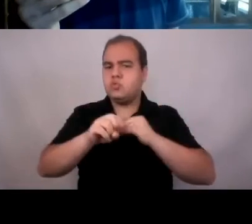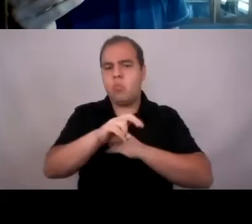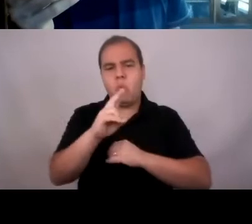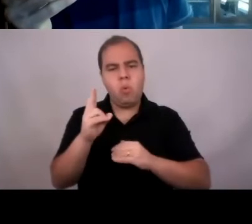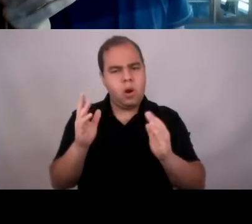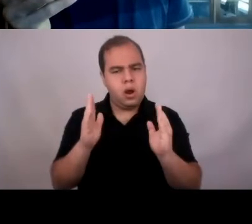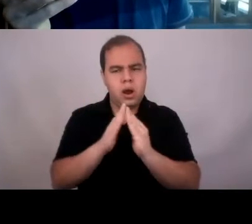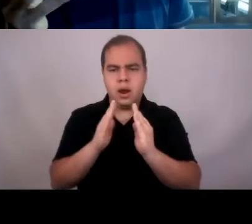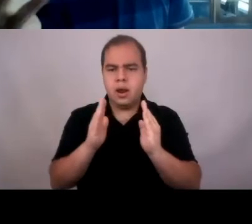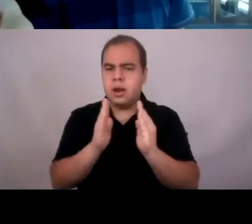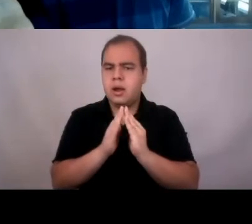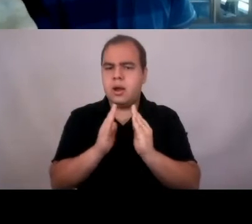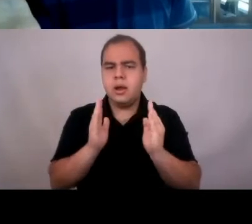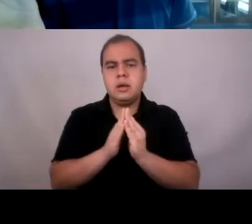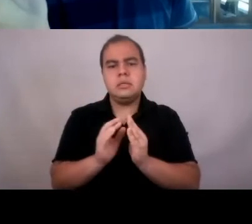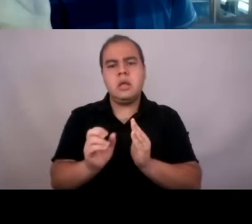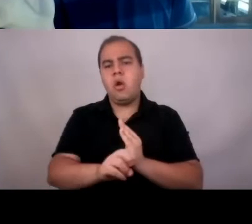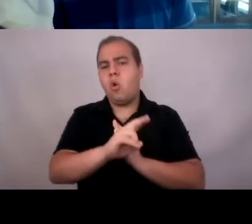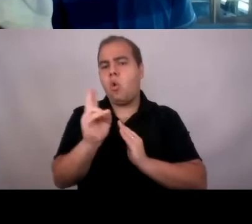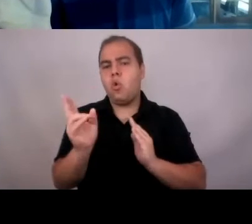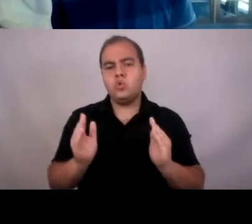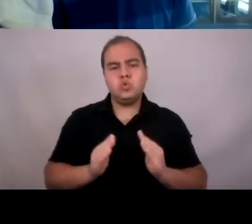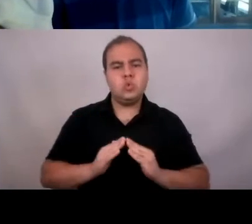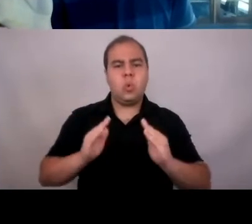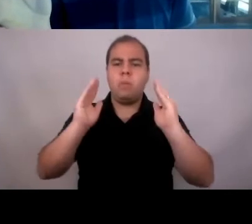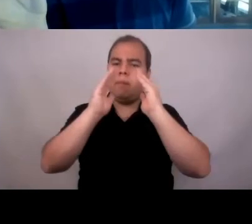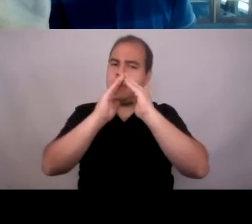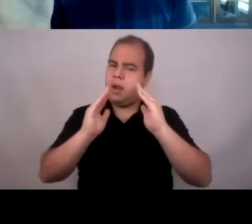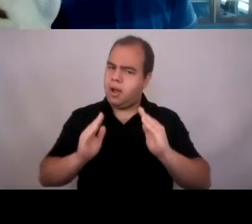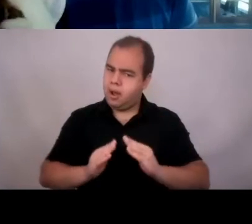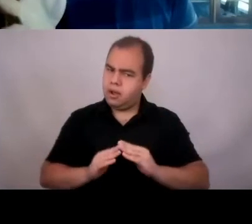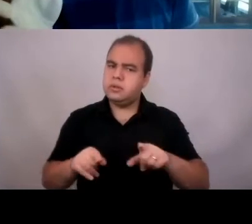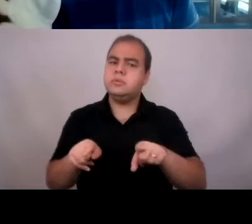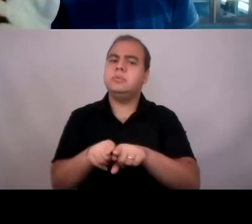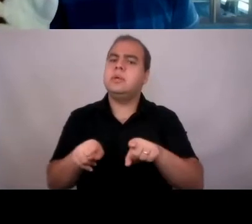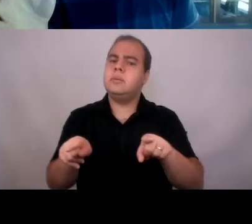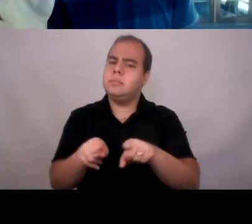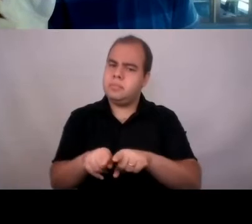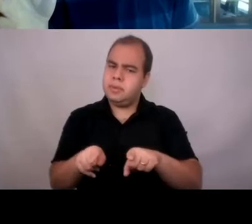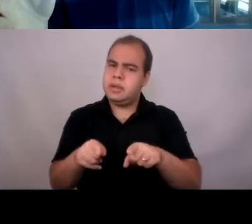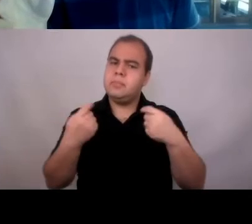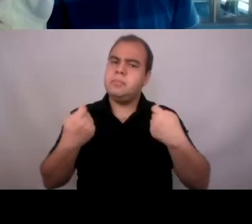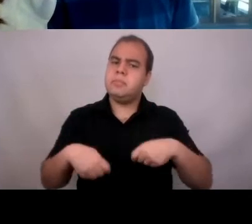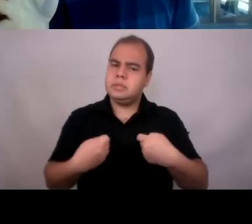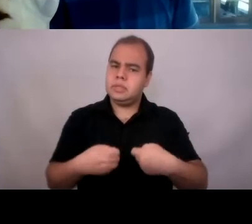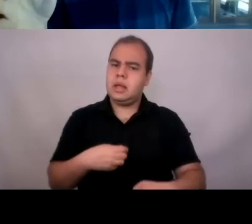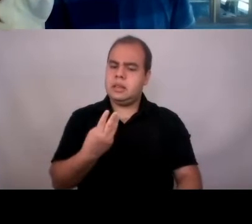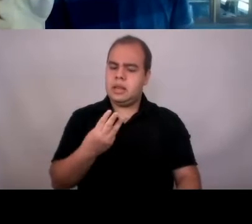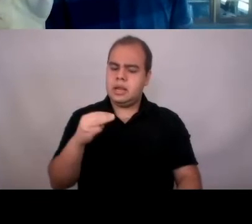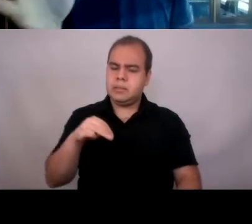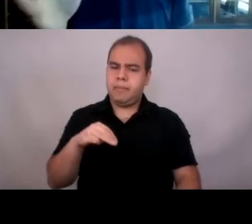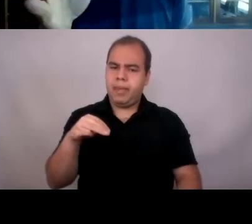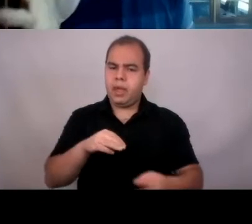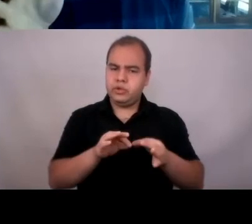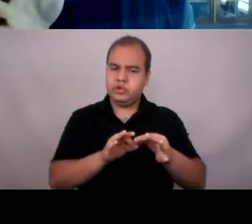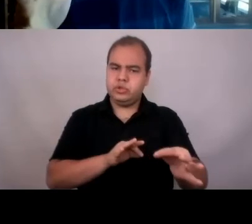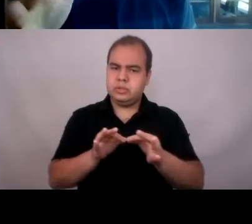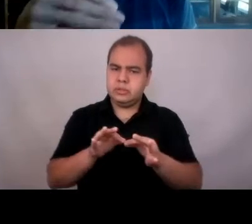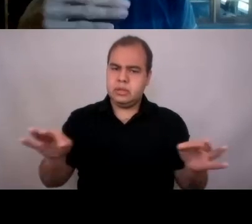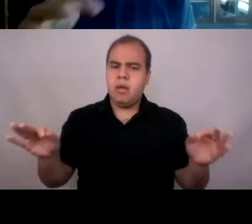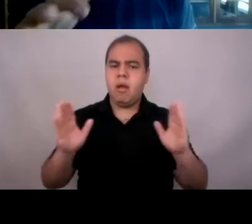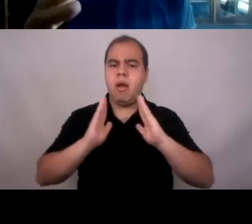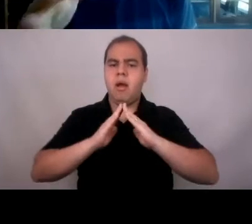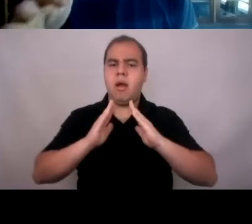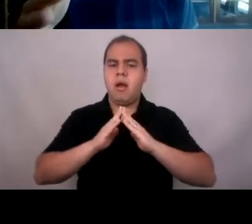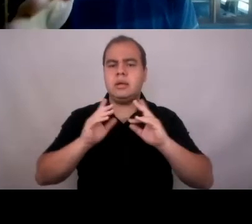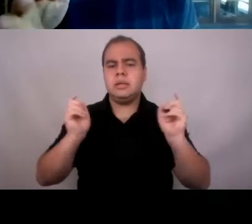casas, sobrado, eu também recomendo a gente trabalhar por volta de 3 metros, e para casas térreas a gente pode trabalhar